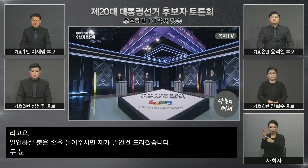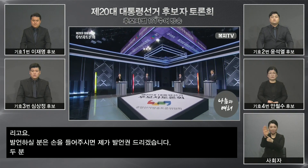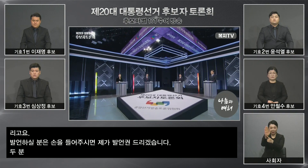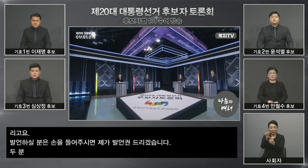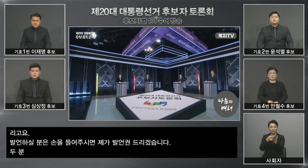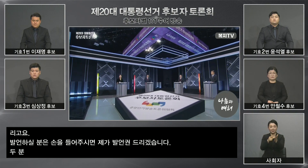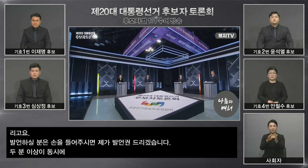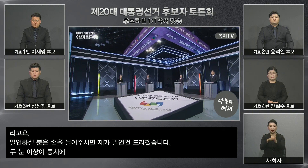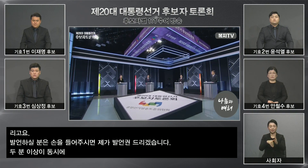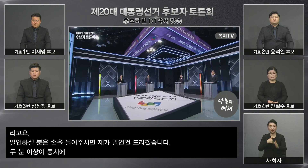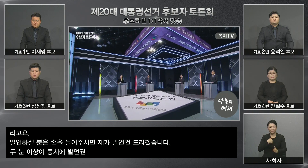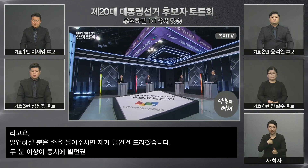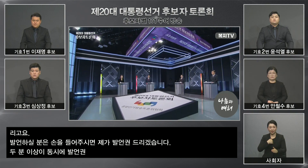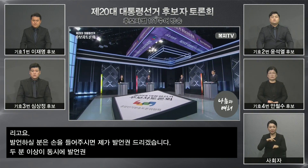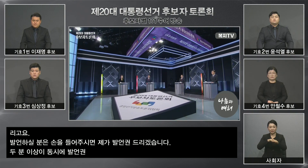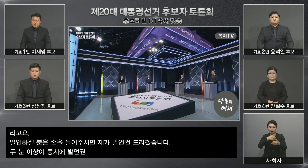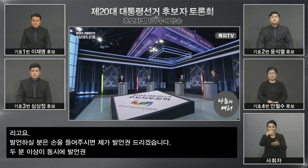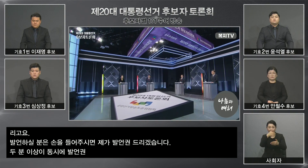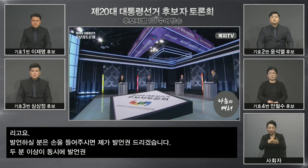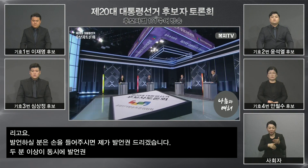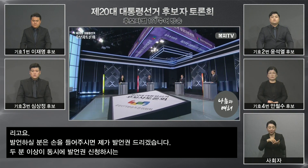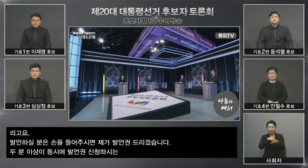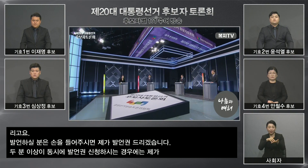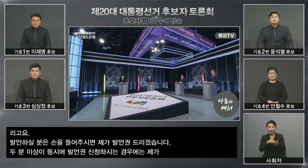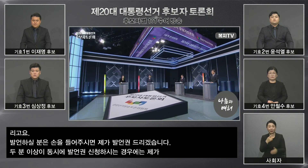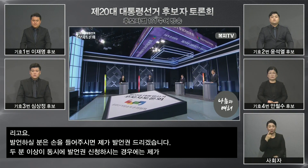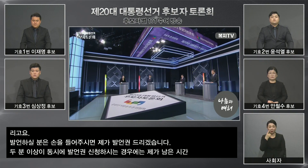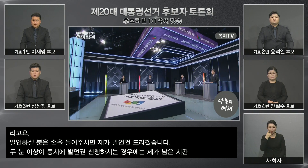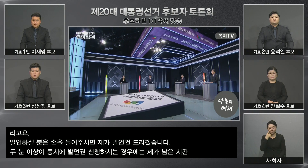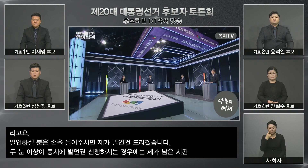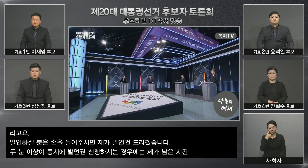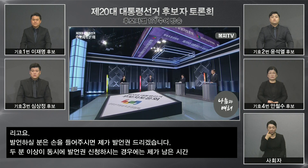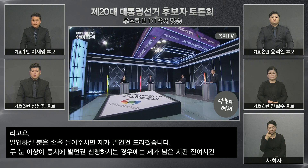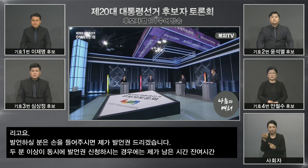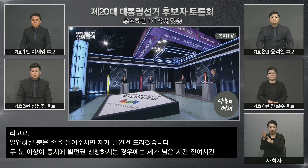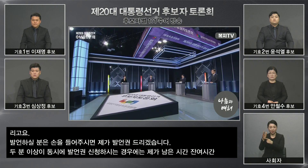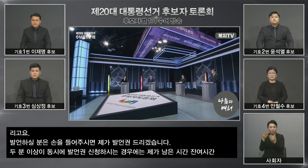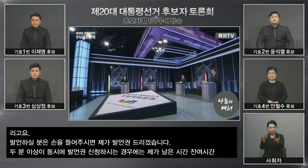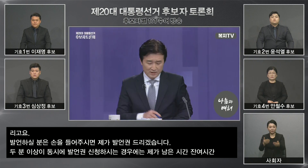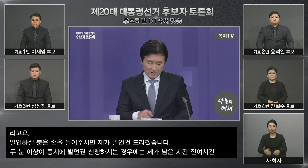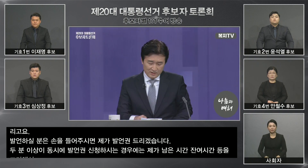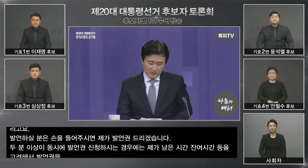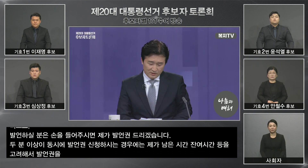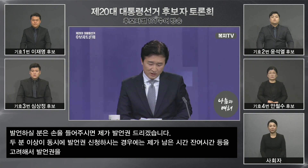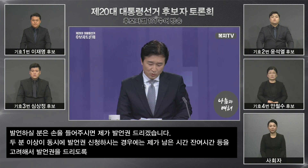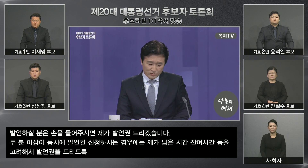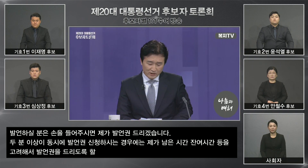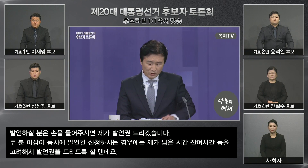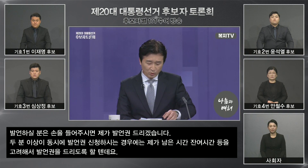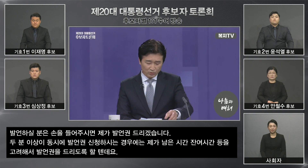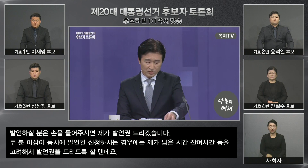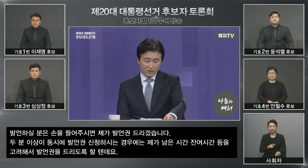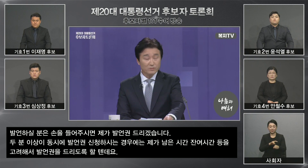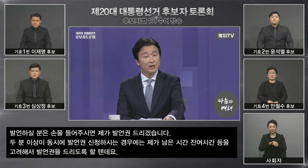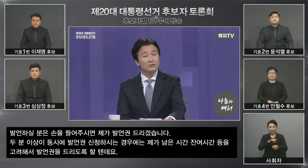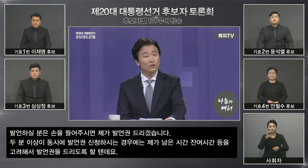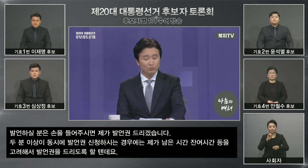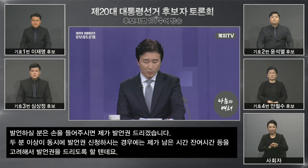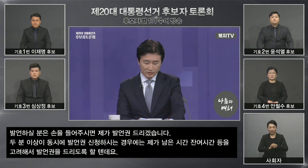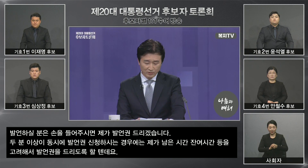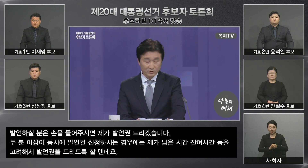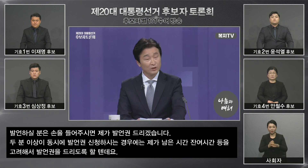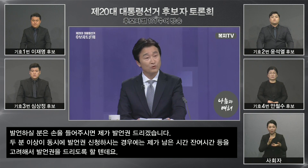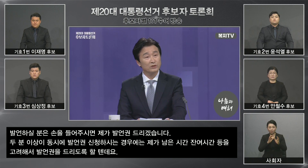신청하시는 경우에는 제가 남은 시간, 잔여 시간 등을 고려해서 발언권을 드리도록 할 텐데요. 자, 시간 총량제 토론